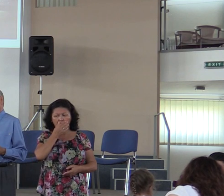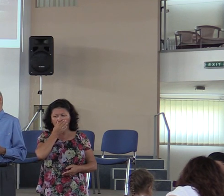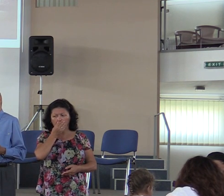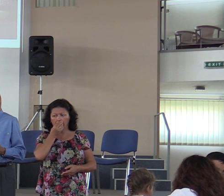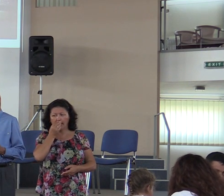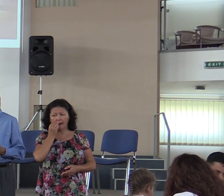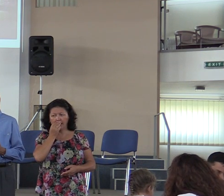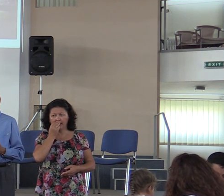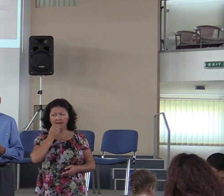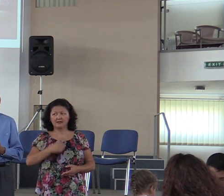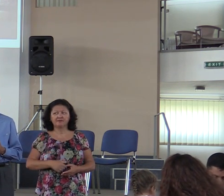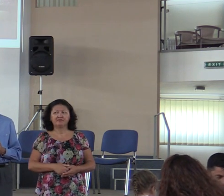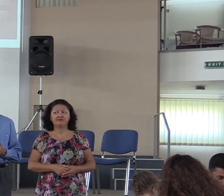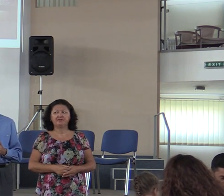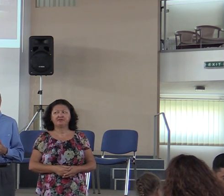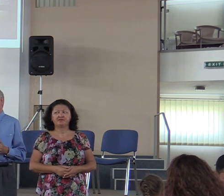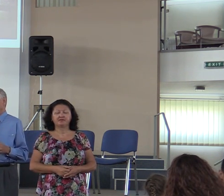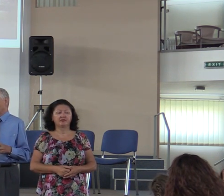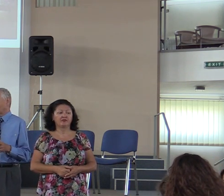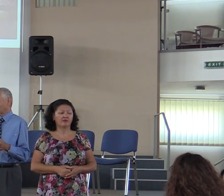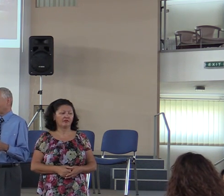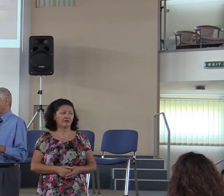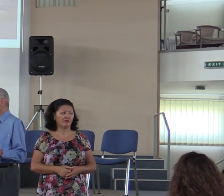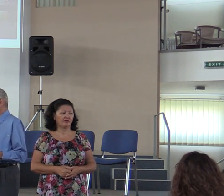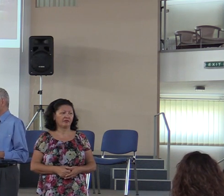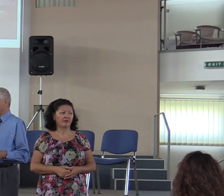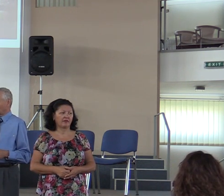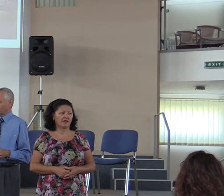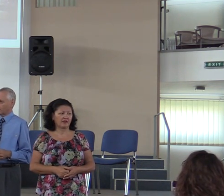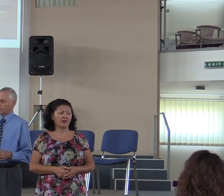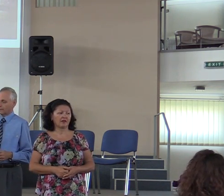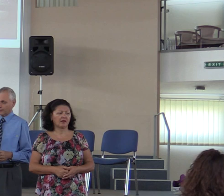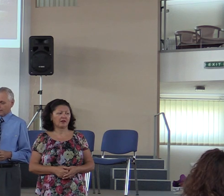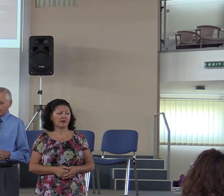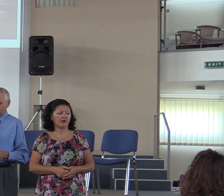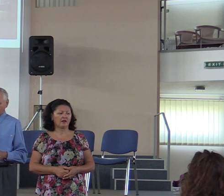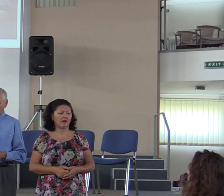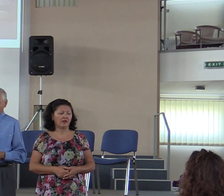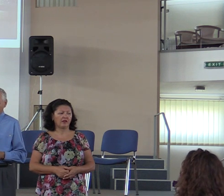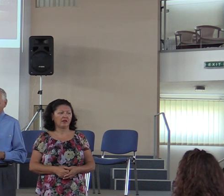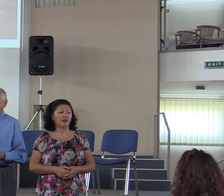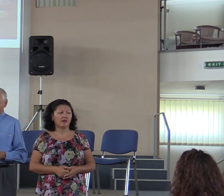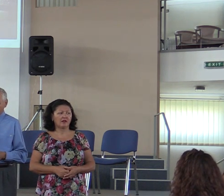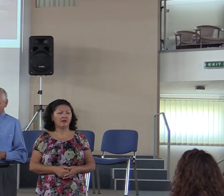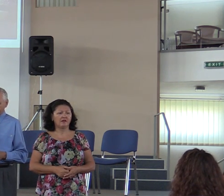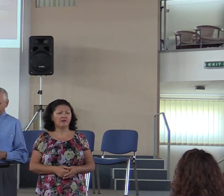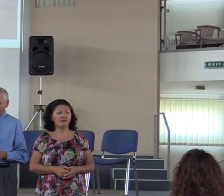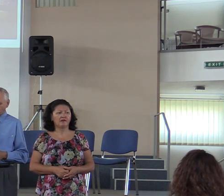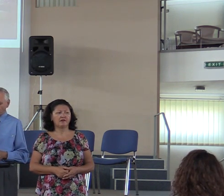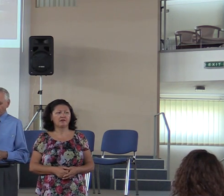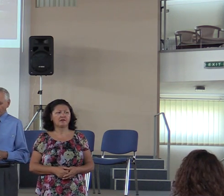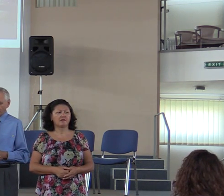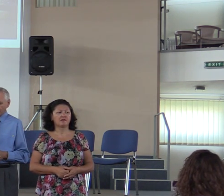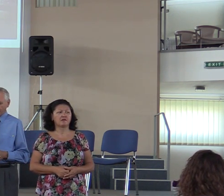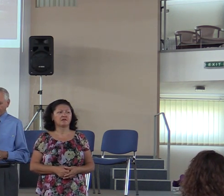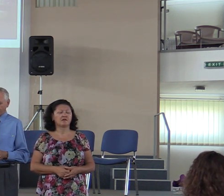Dar acestea sunt numai niște efecte a ceea ce se întâmplă în jurul lor. And in a world of free choice, that does not mean